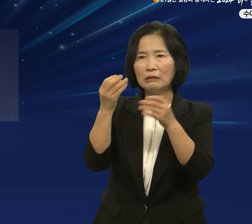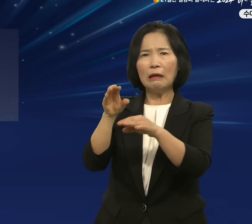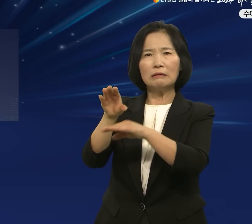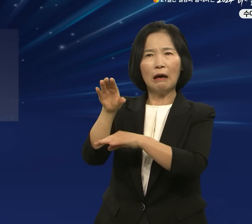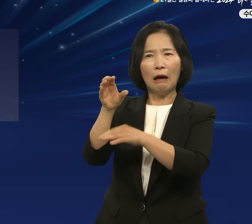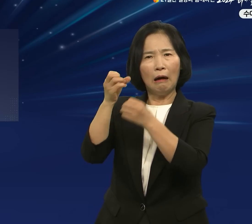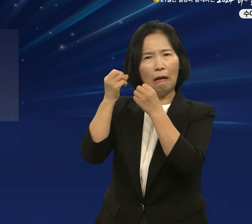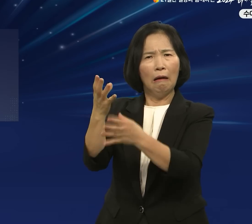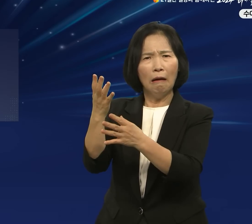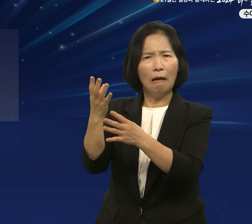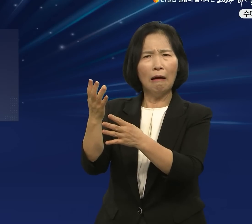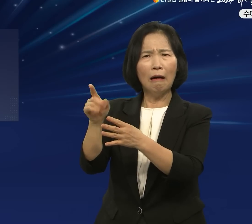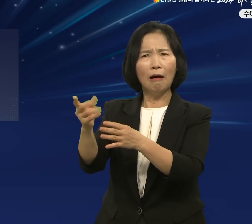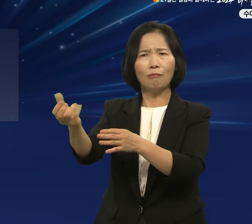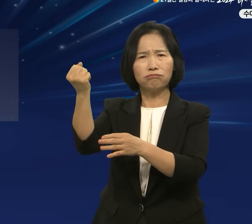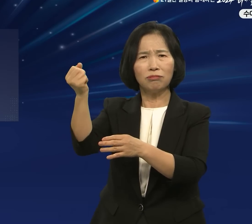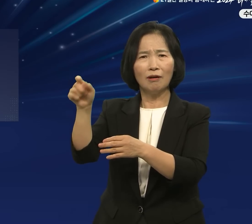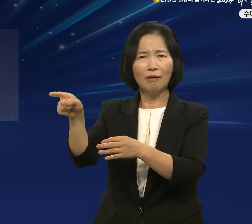드디어